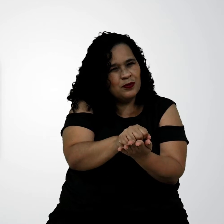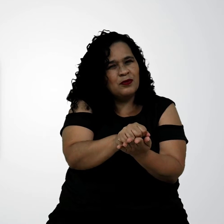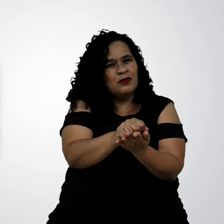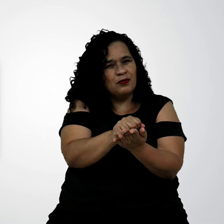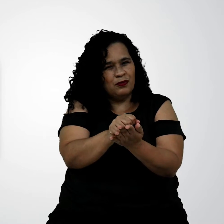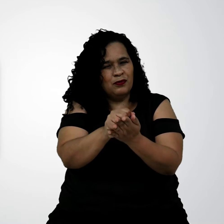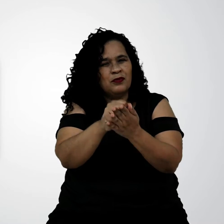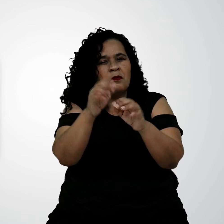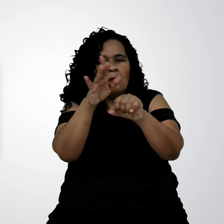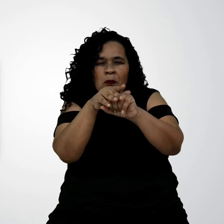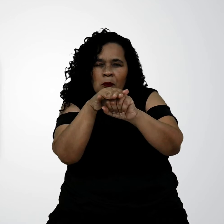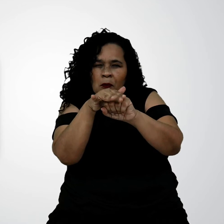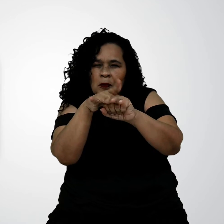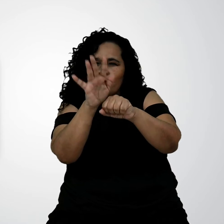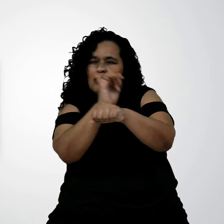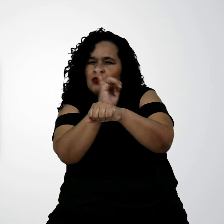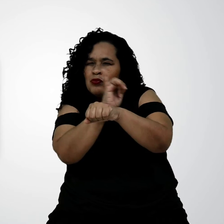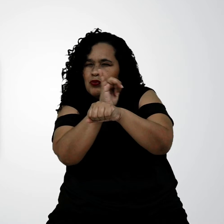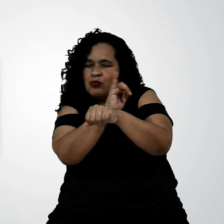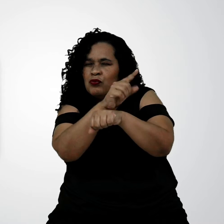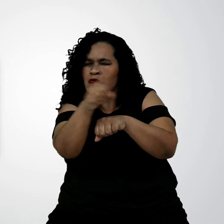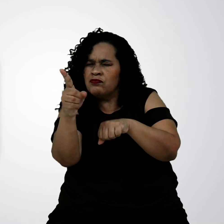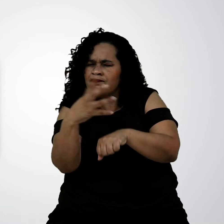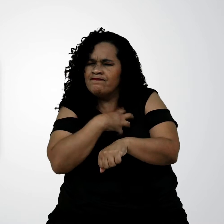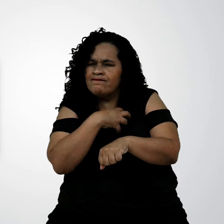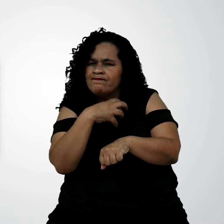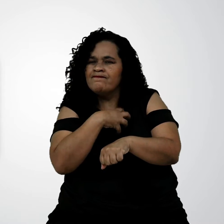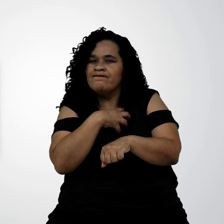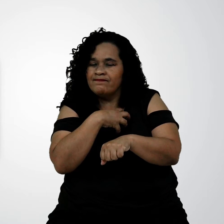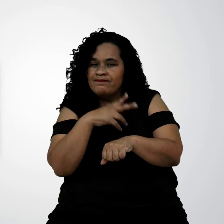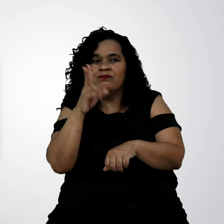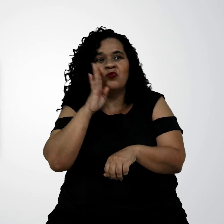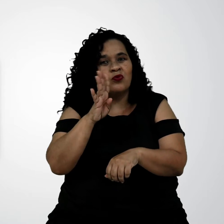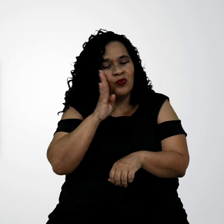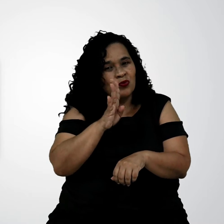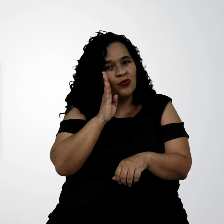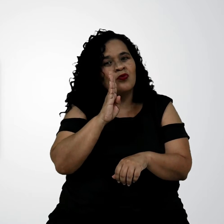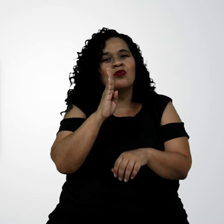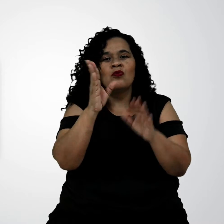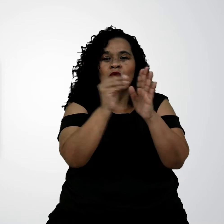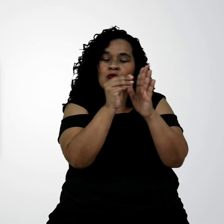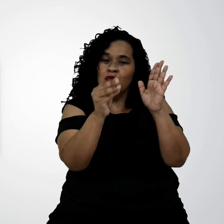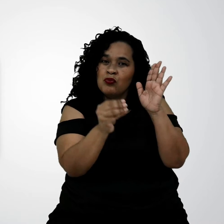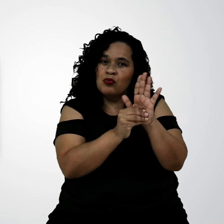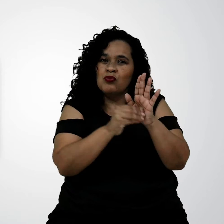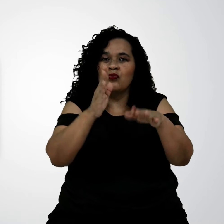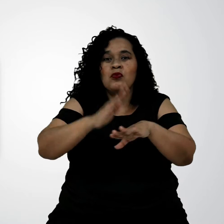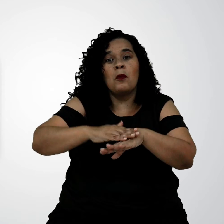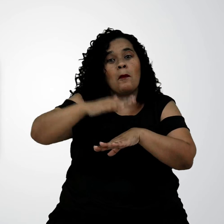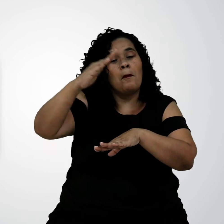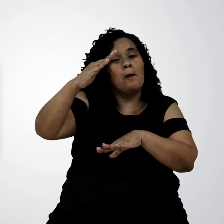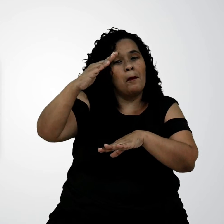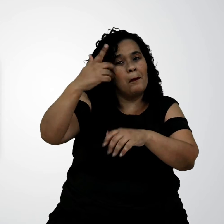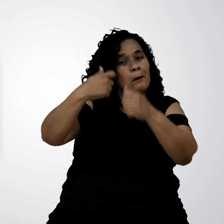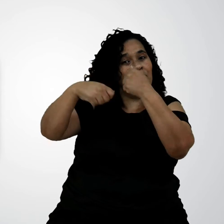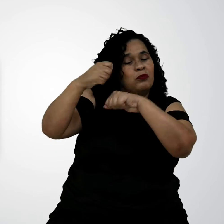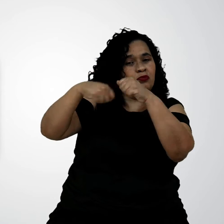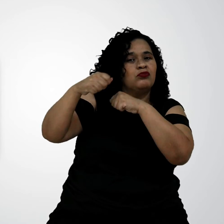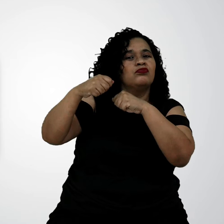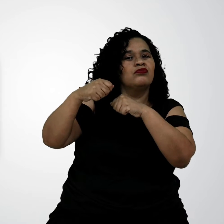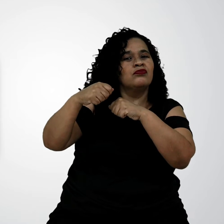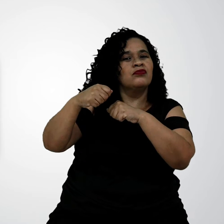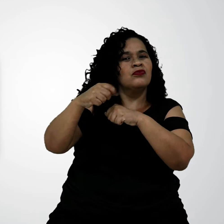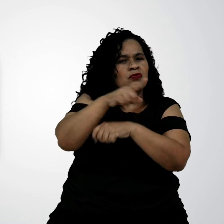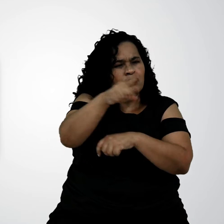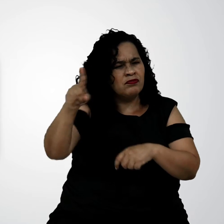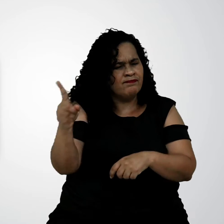conteúdo está mexendo com você, e essa é a ideia, conteúdo do programa Mais Valor, é mexer com o seu emocional, é